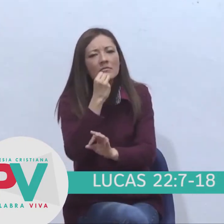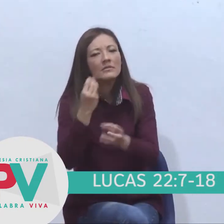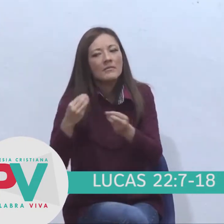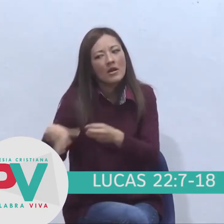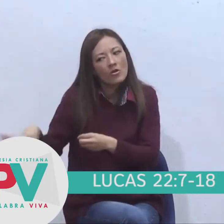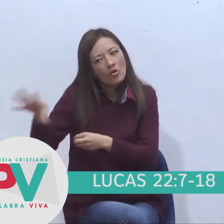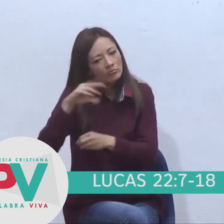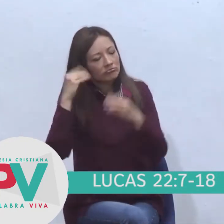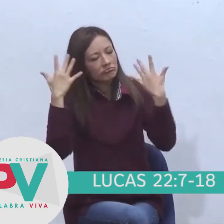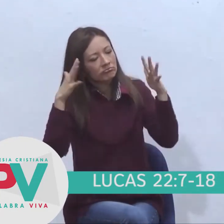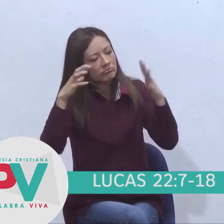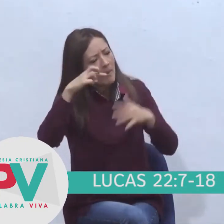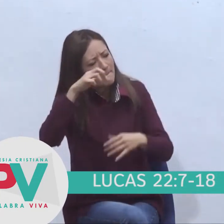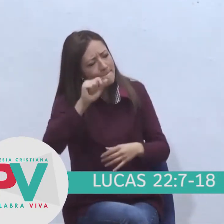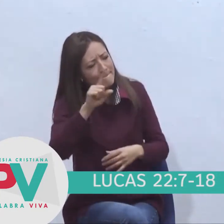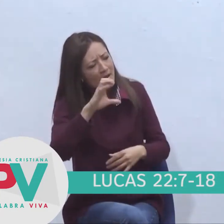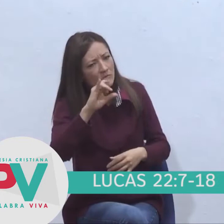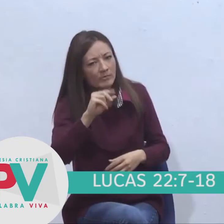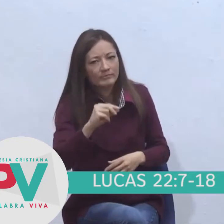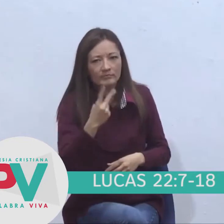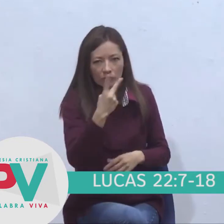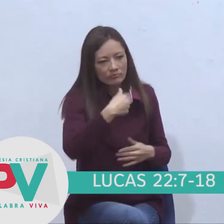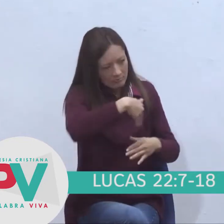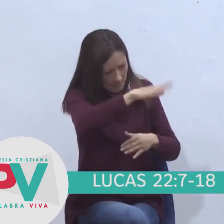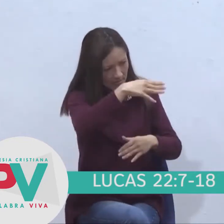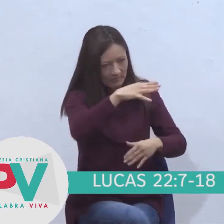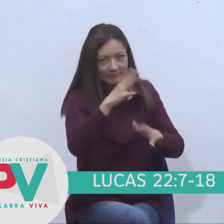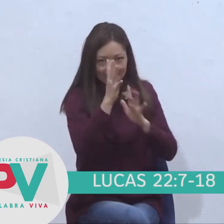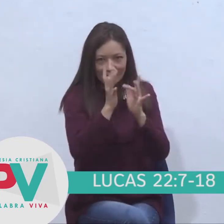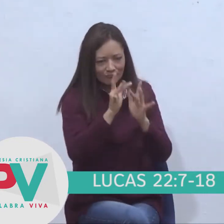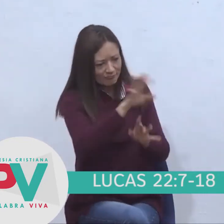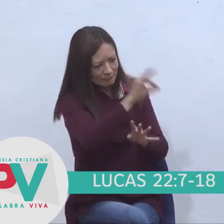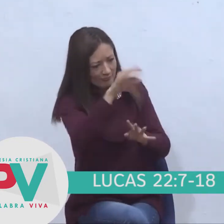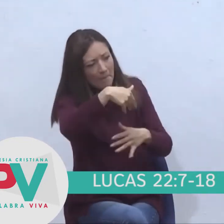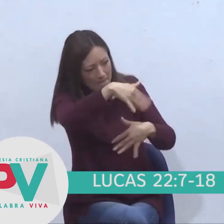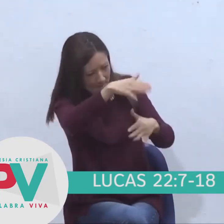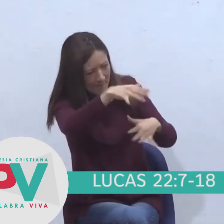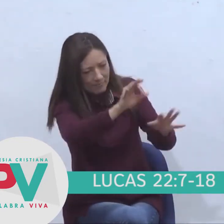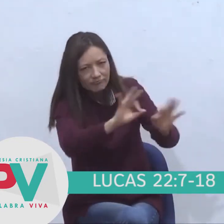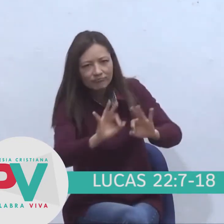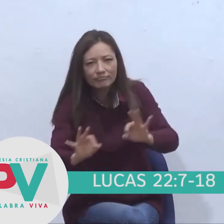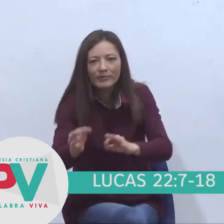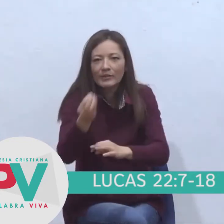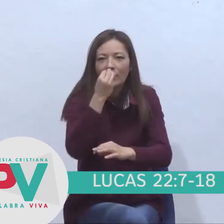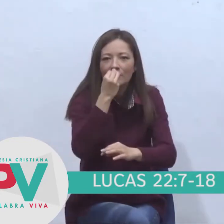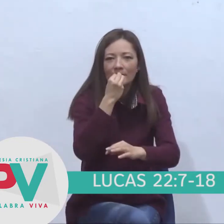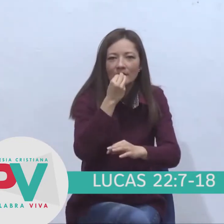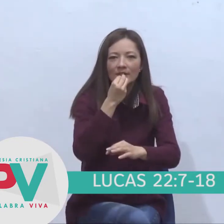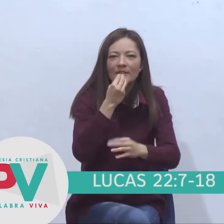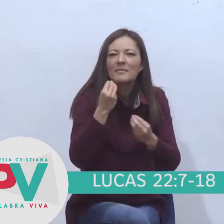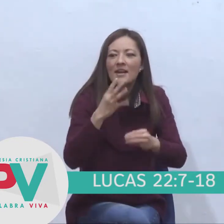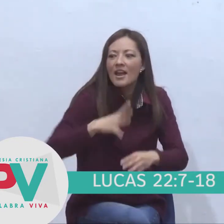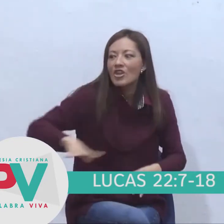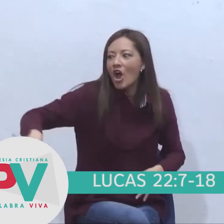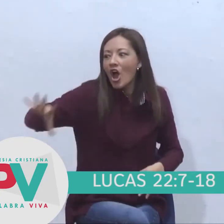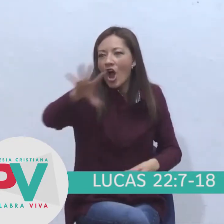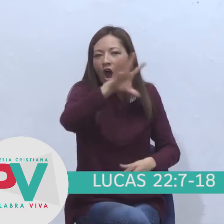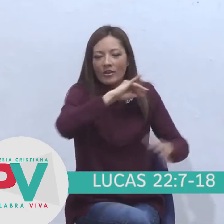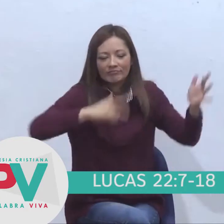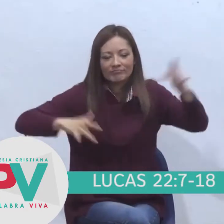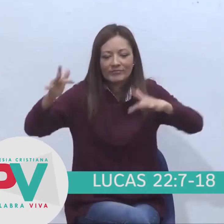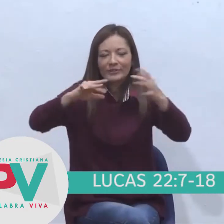Entonces Jesús tomó a dos de sus discípulos y dijo: vayan y preparen la Pascua para que todos nosotros la